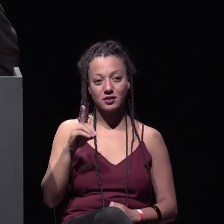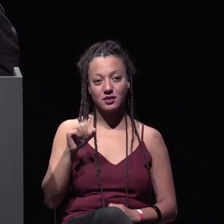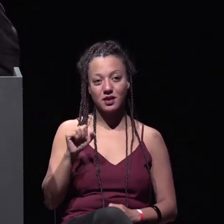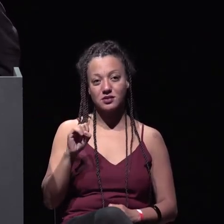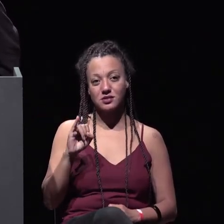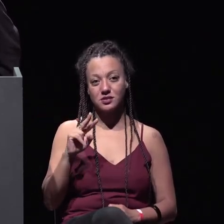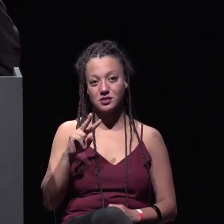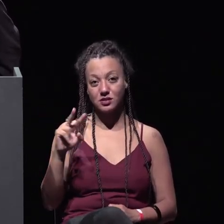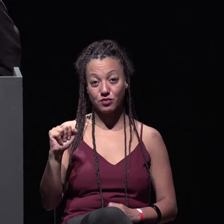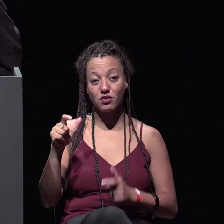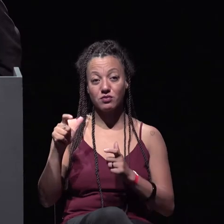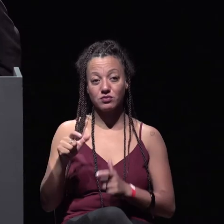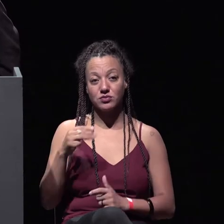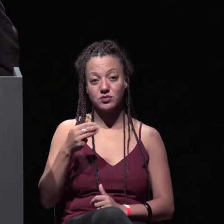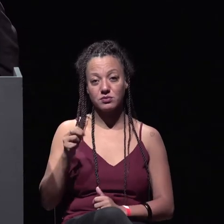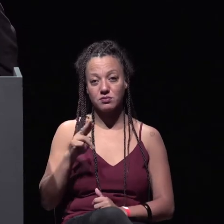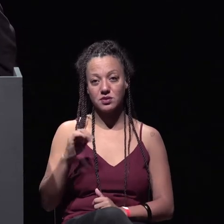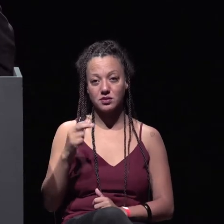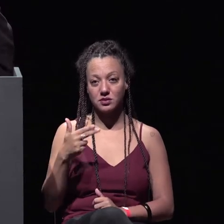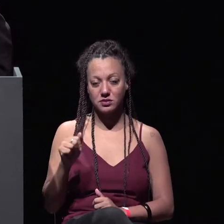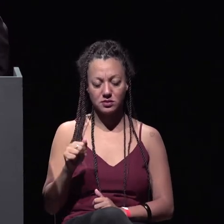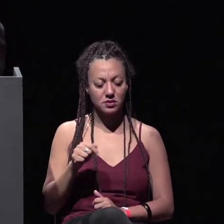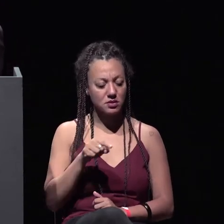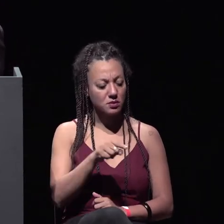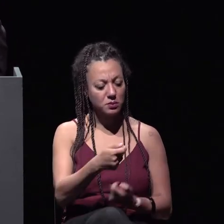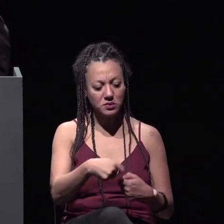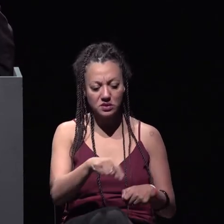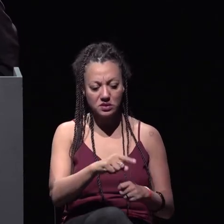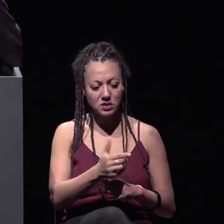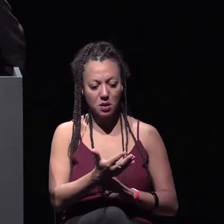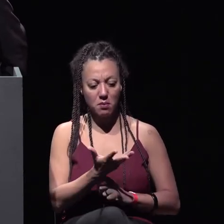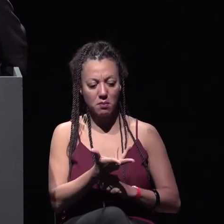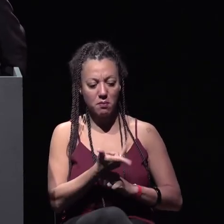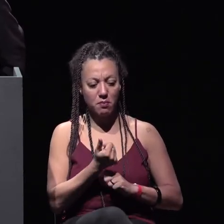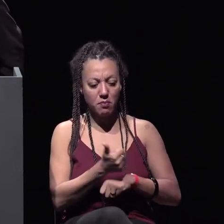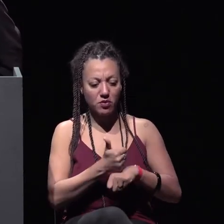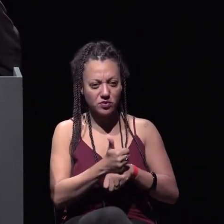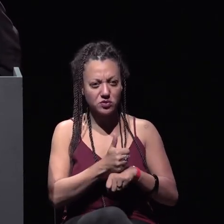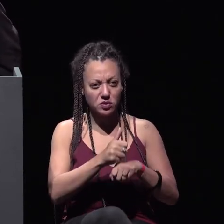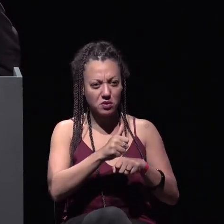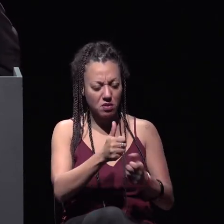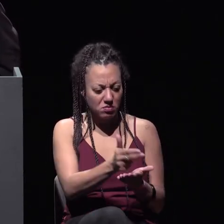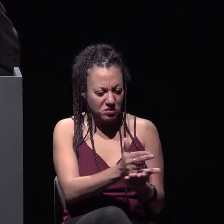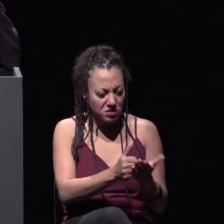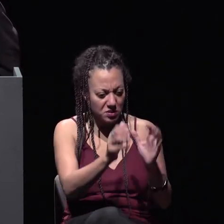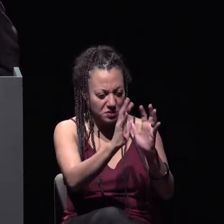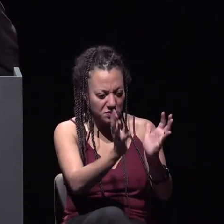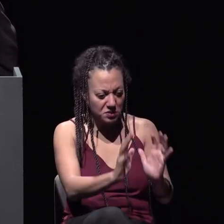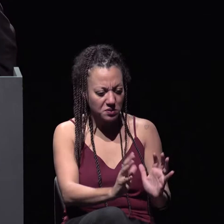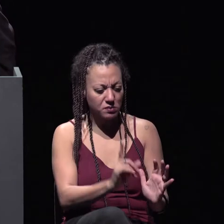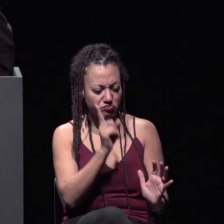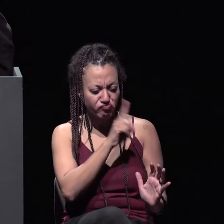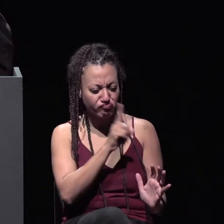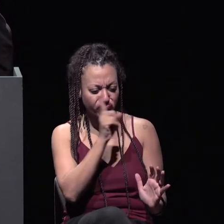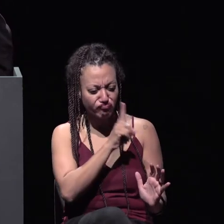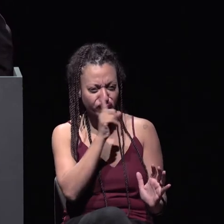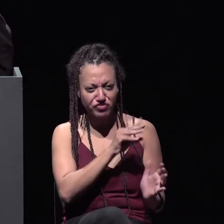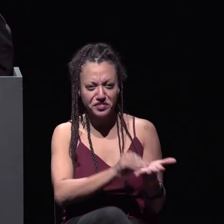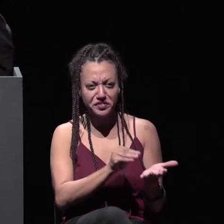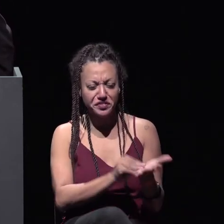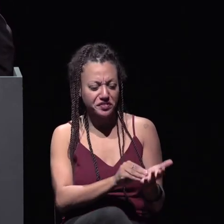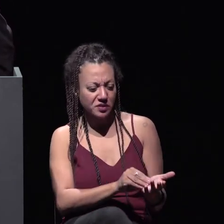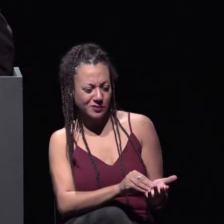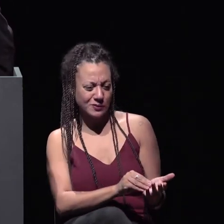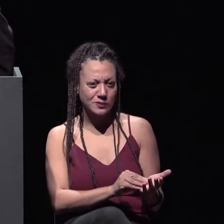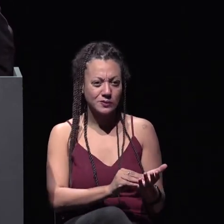silva de mariana não é preciso ser profissional para reconhecer nelas a incorreção do desenho a pouca harmonia ea falta de proporção de